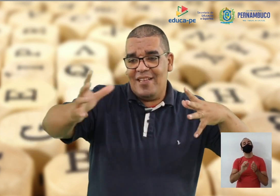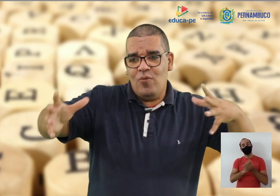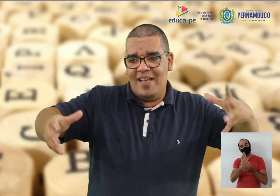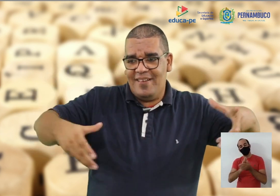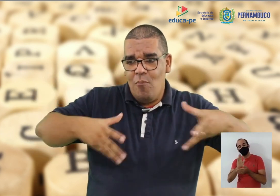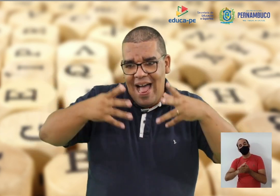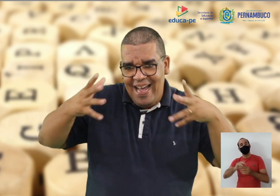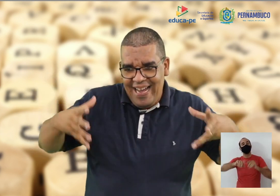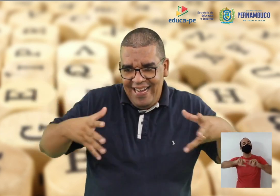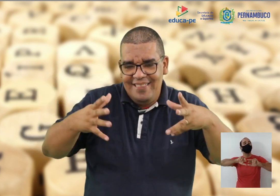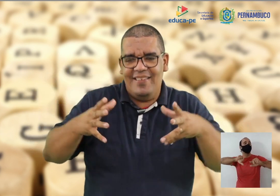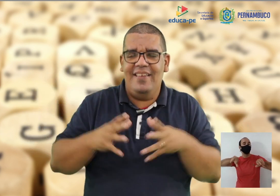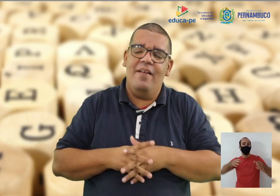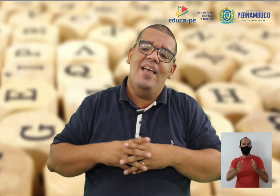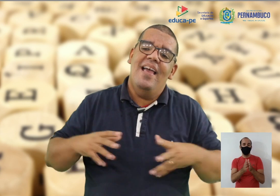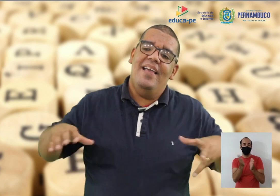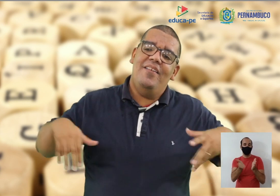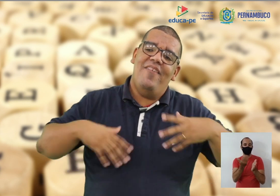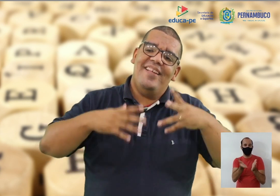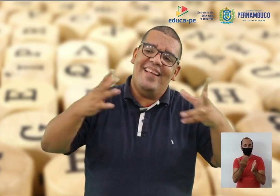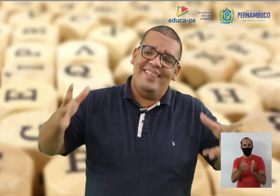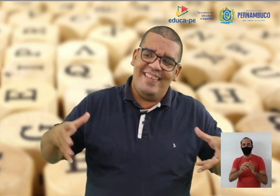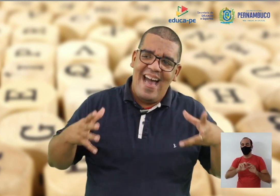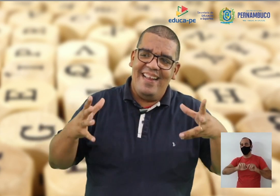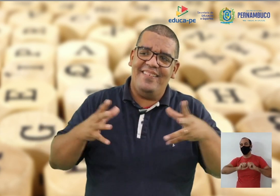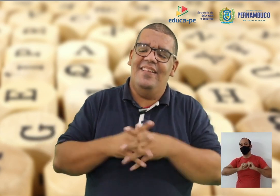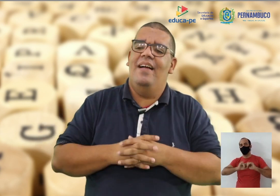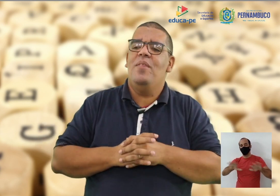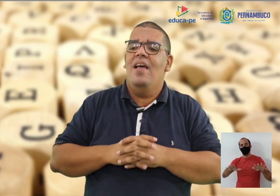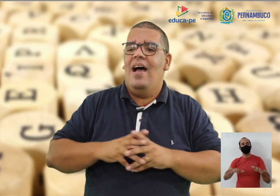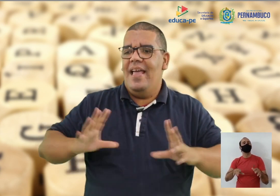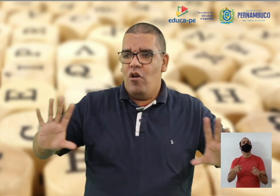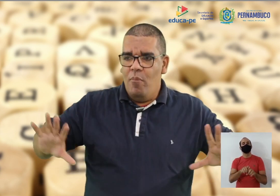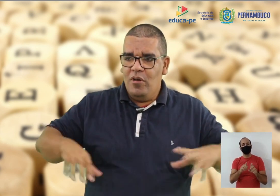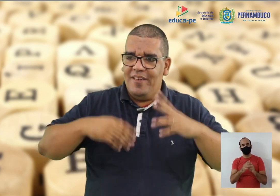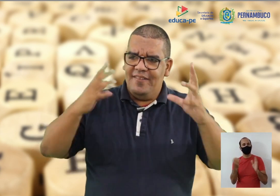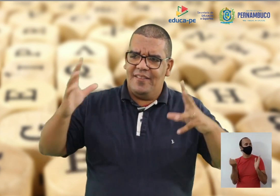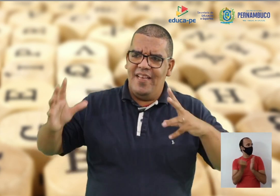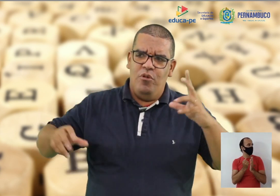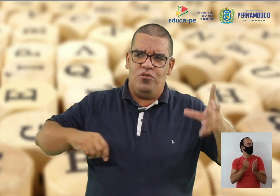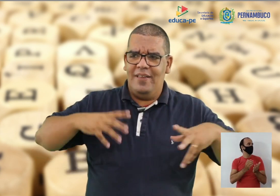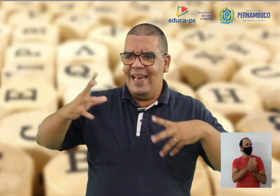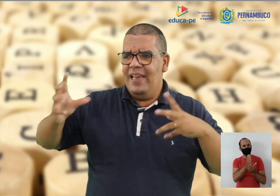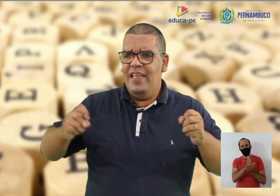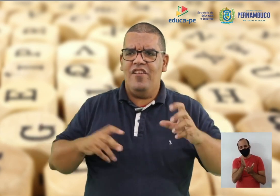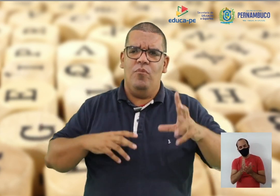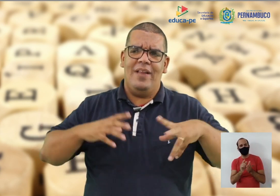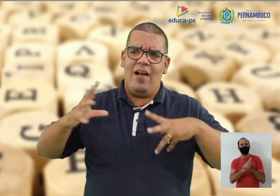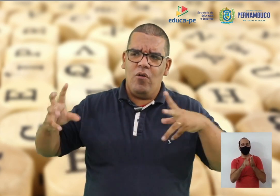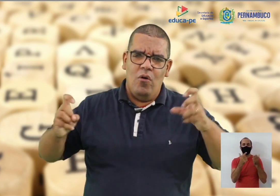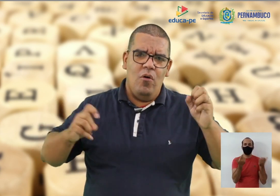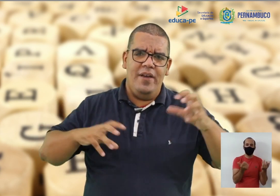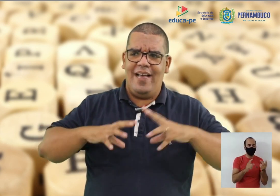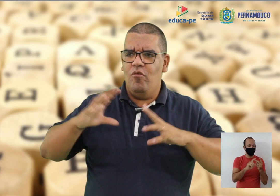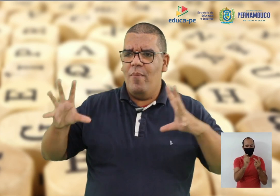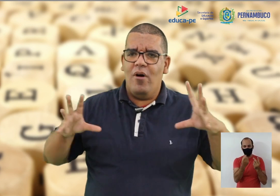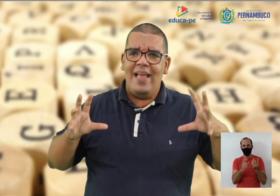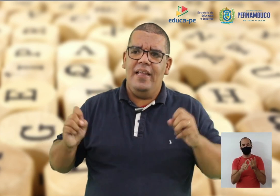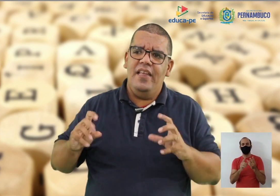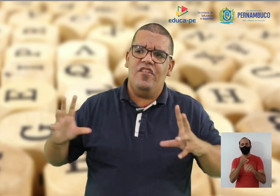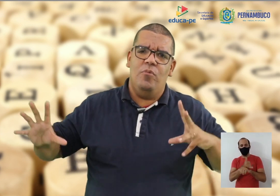essa atuação marcante, né, em diversas áreas, né, aí como nós já citamos, no jornalismo, na crônica,